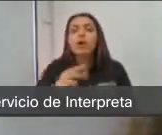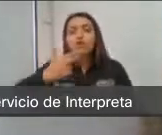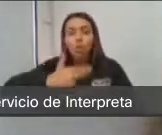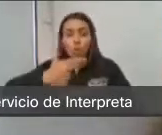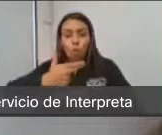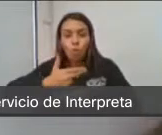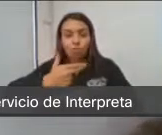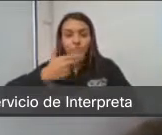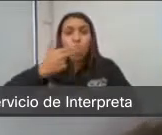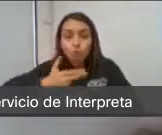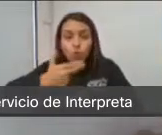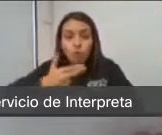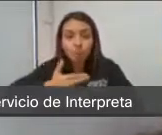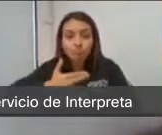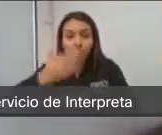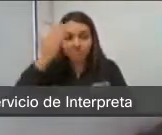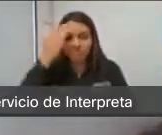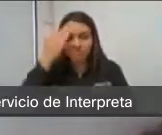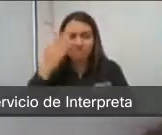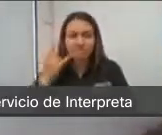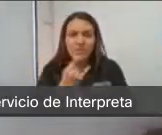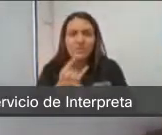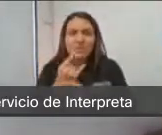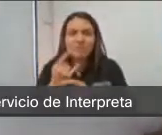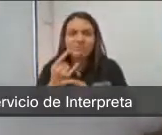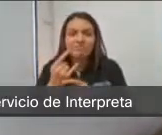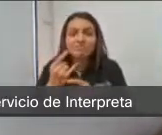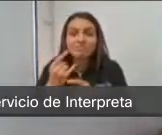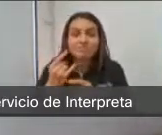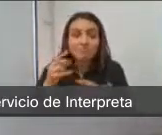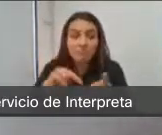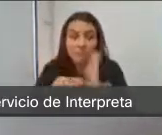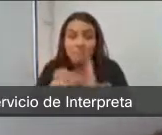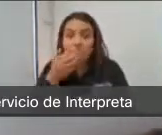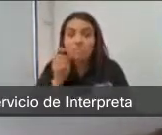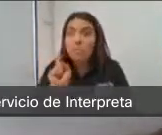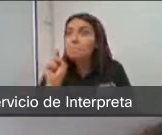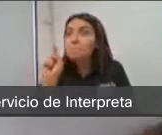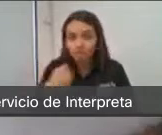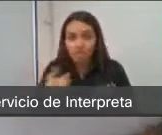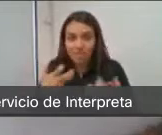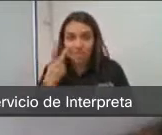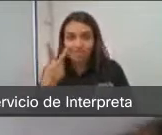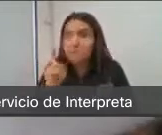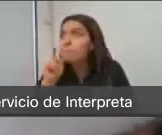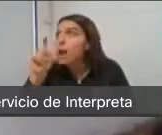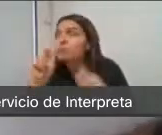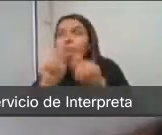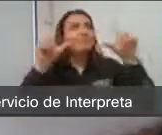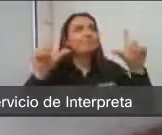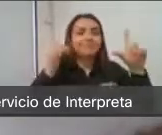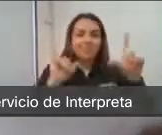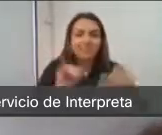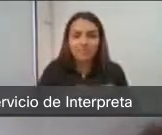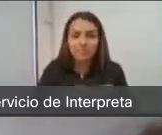una herramienta que creo que está por debajo, uno simplemente le da clic a la pantalla que quiere ver y esa se agranda. Eso fue lo